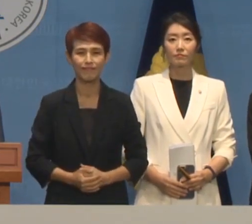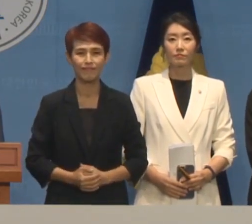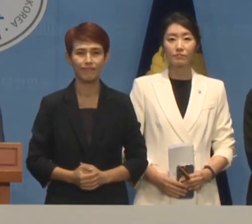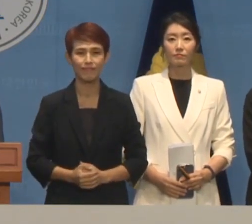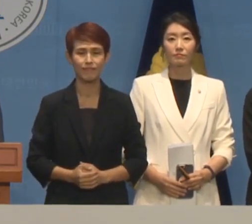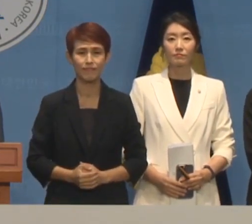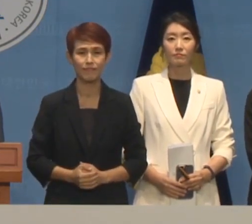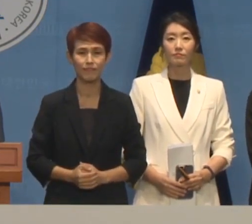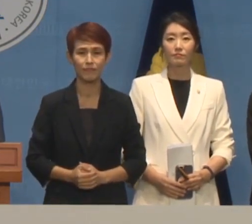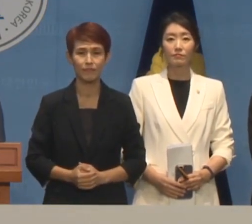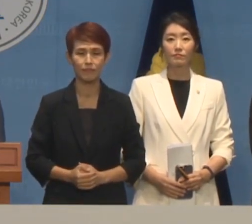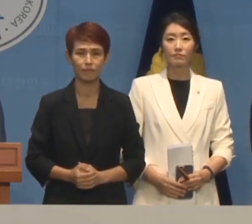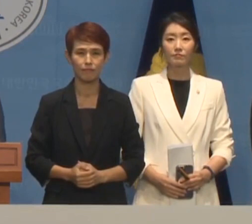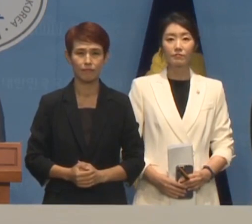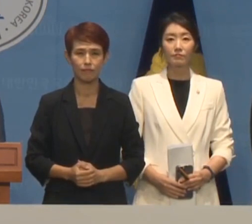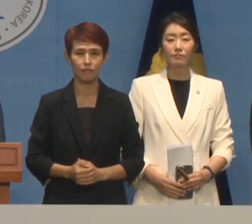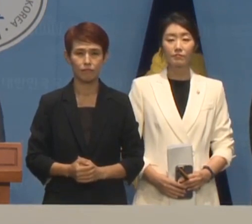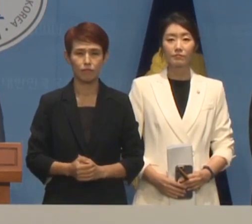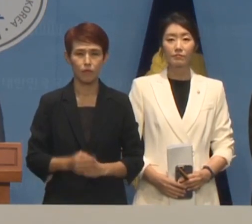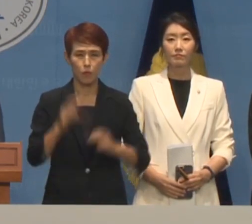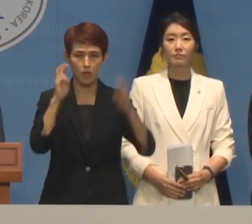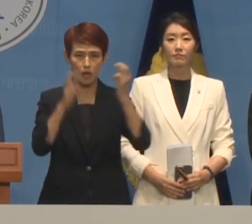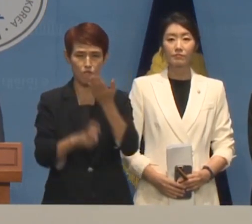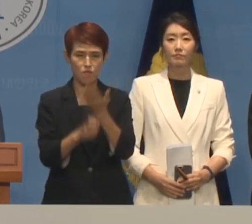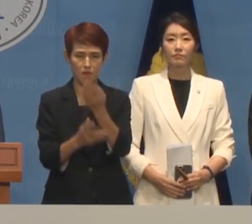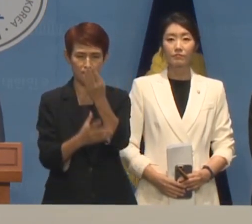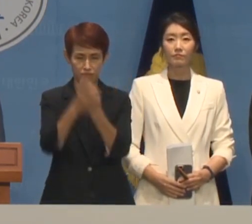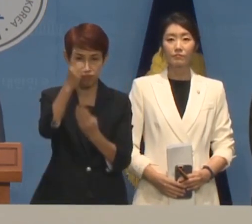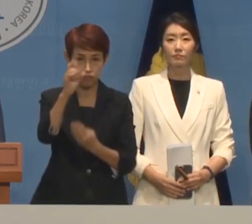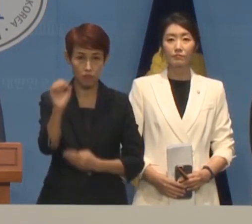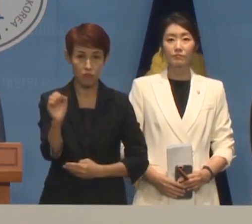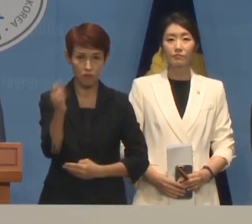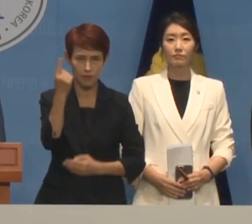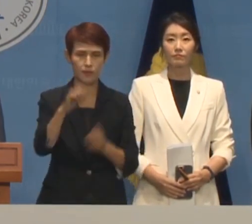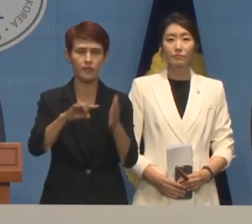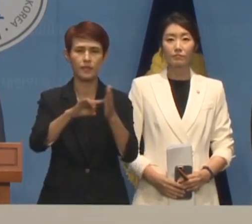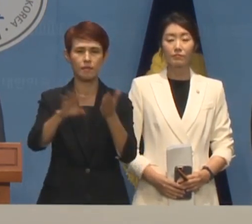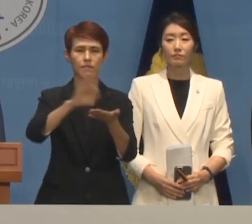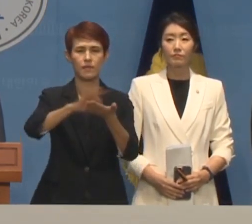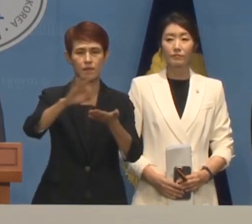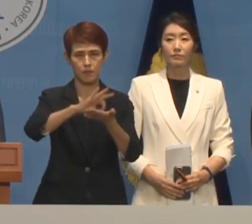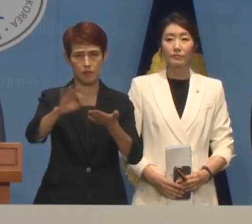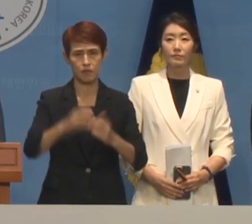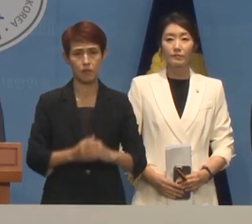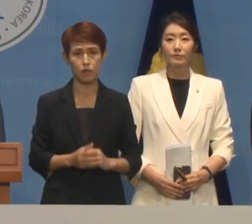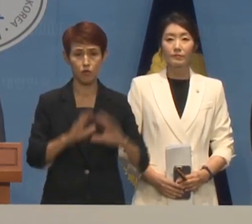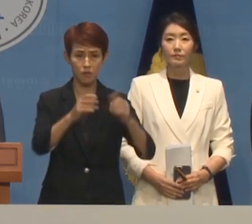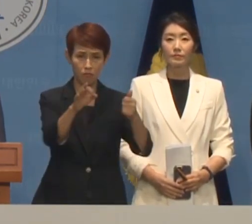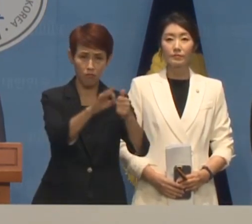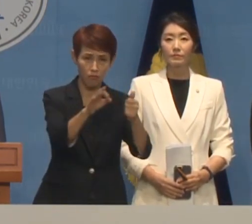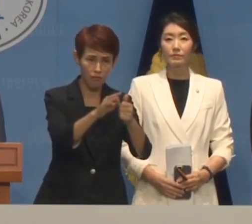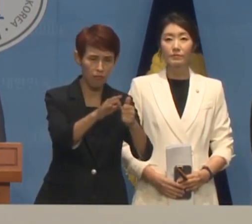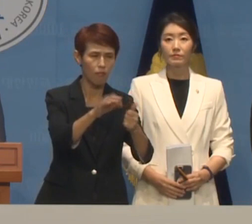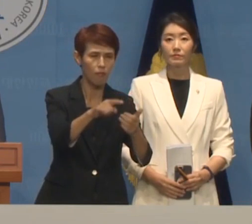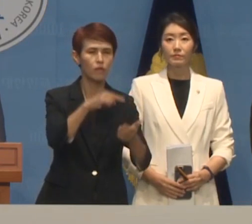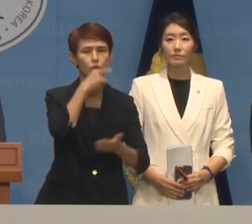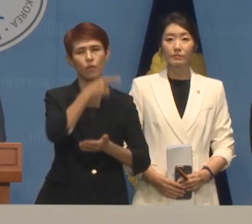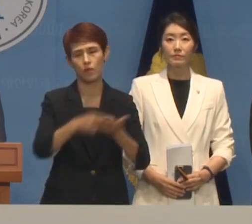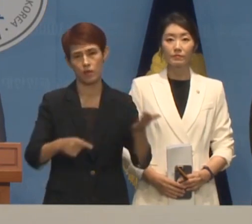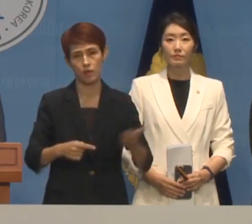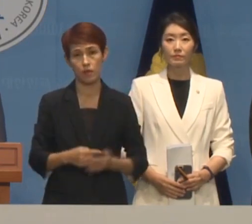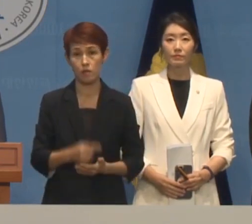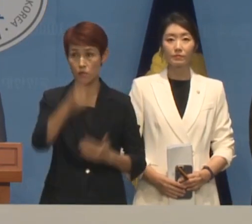하겠습니다. 불법 합병으로 인한 세금 낭비와 국민 노후자금의 손실, 정부는 즉각 책임자에